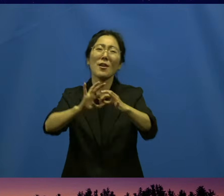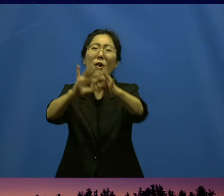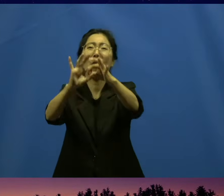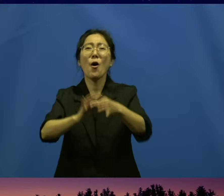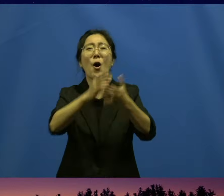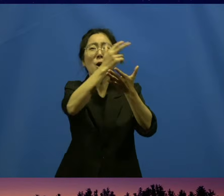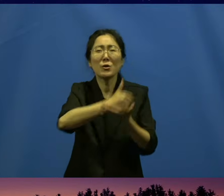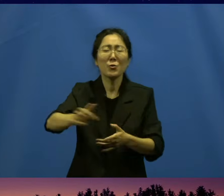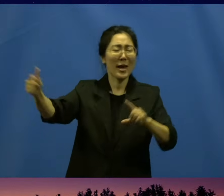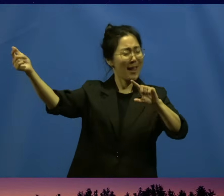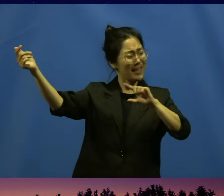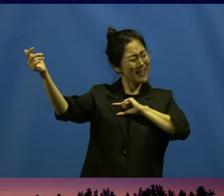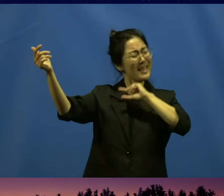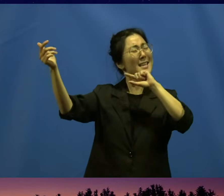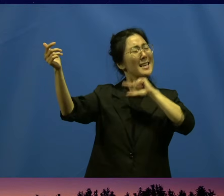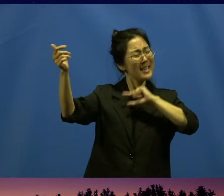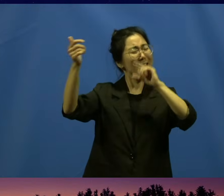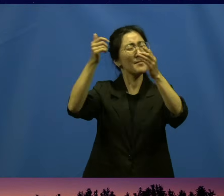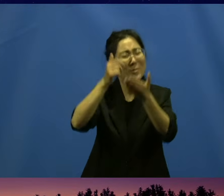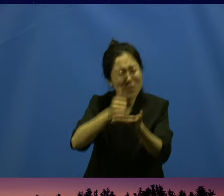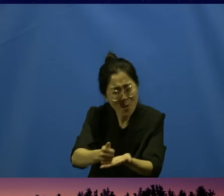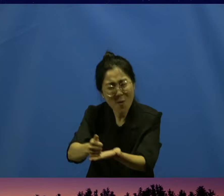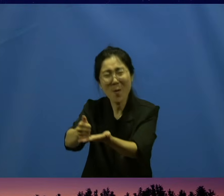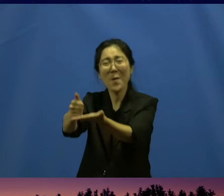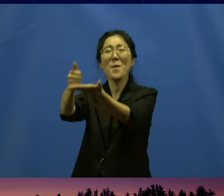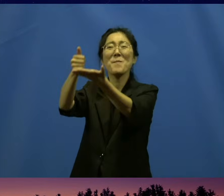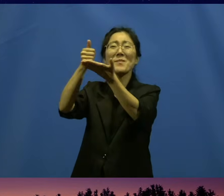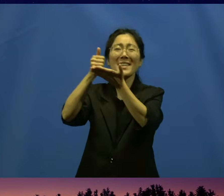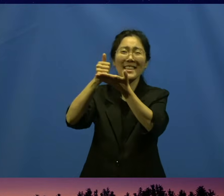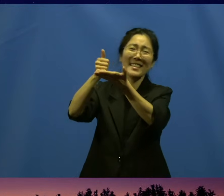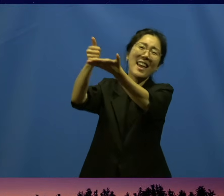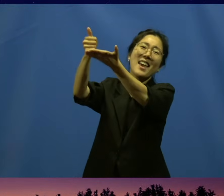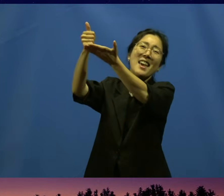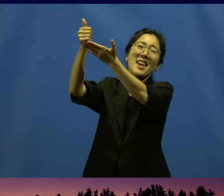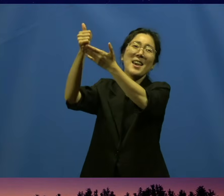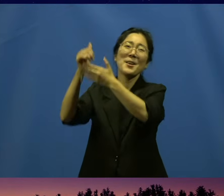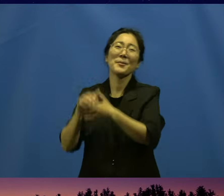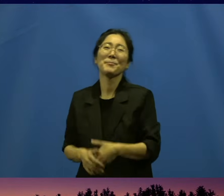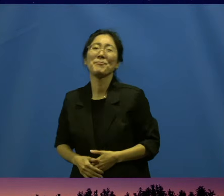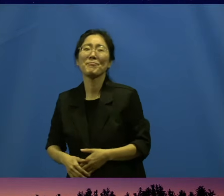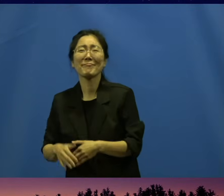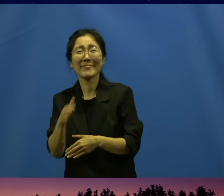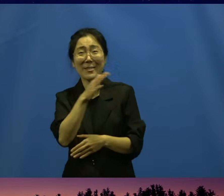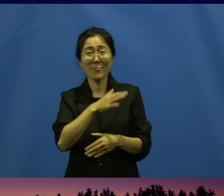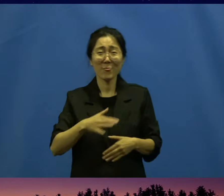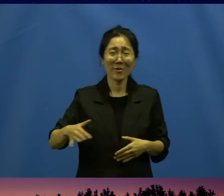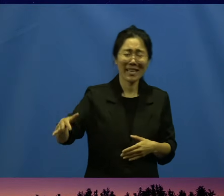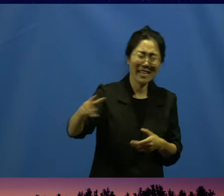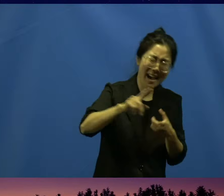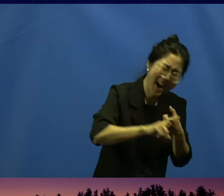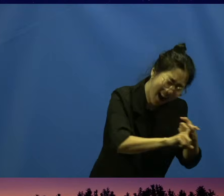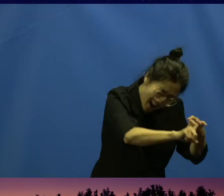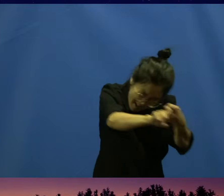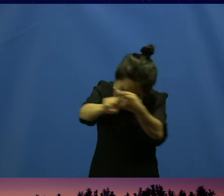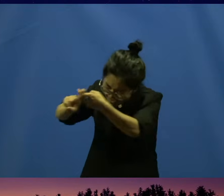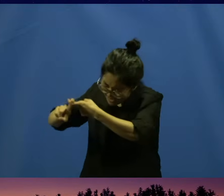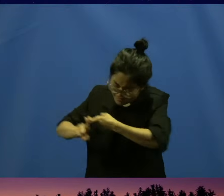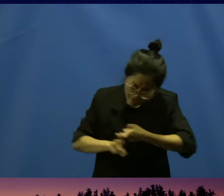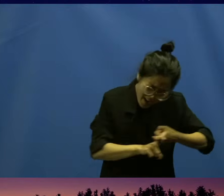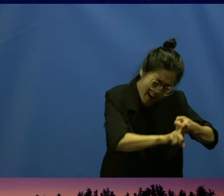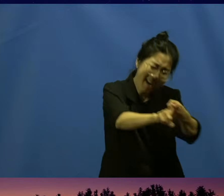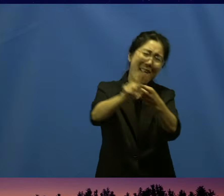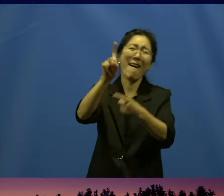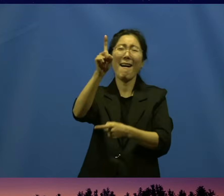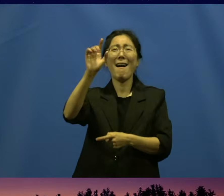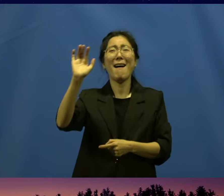만원에서 주의 마음을 다해서 우리 하나 되어 주를 예배할 때 우리 하나